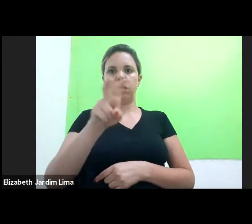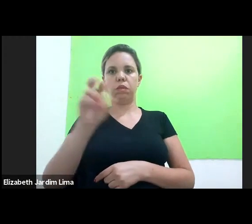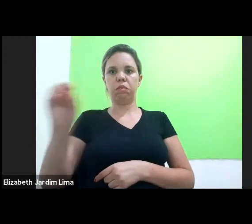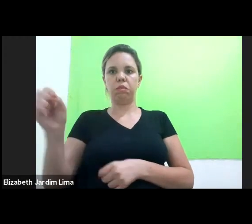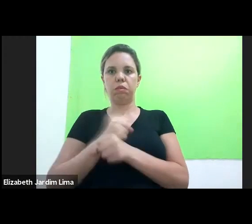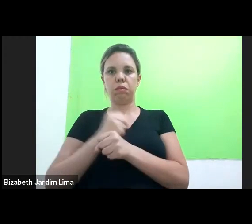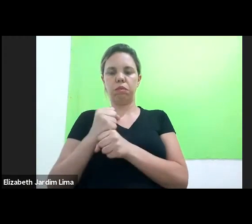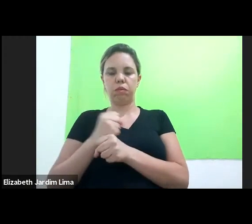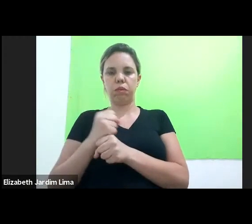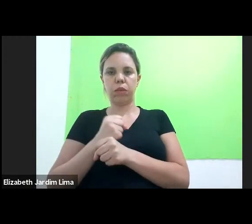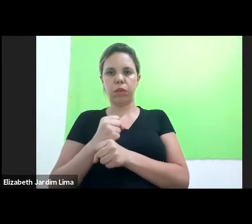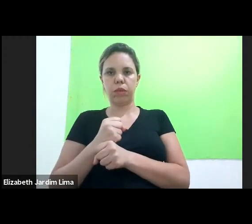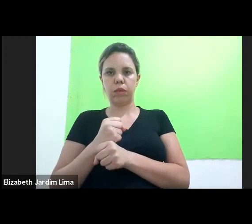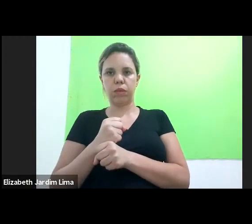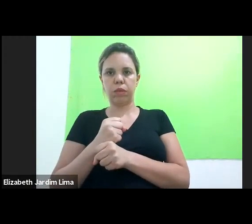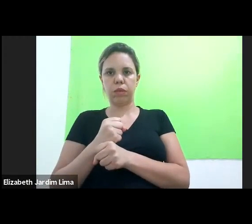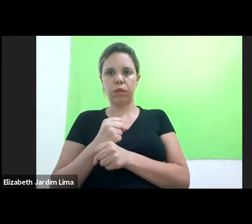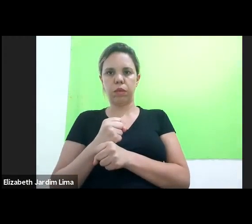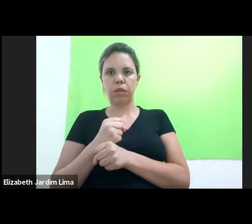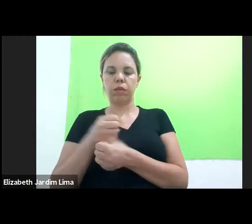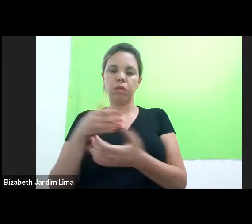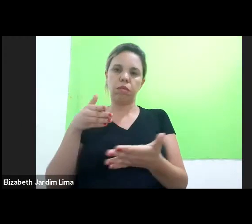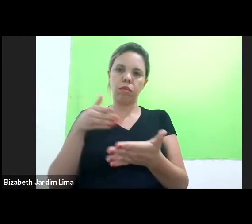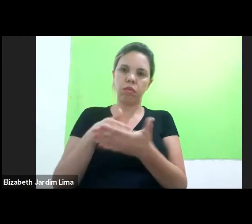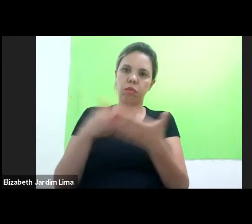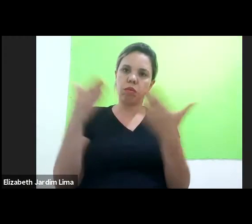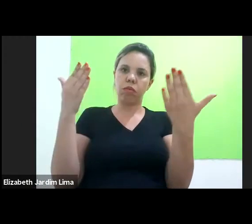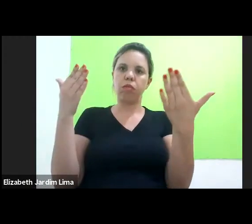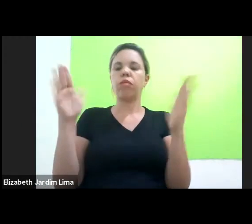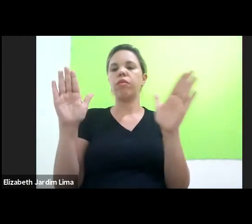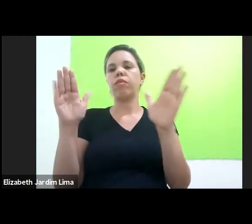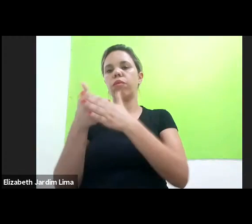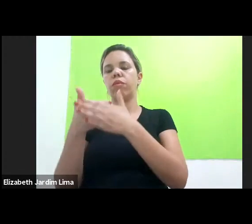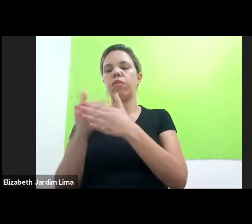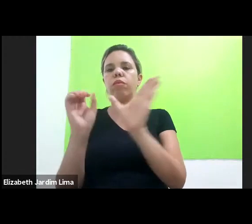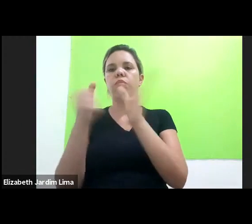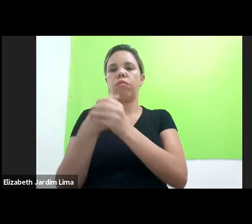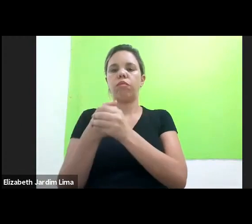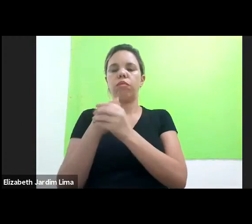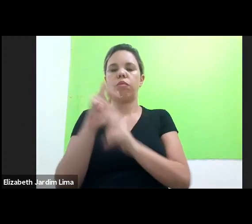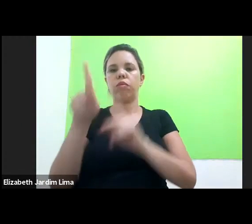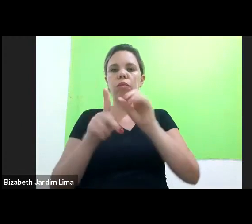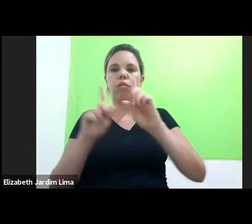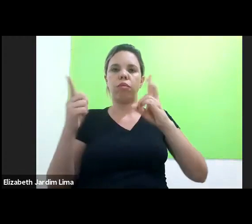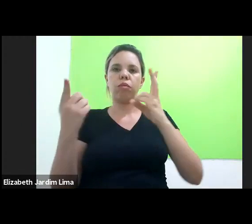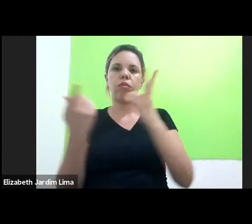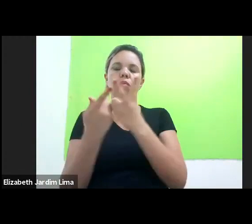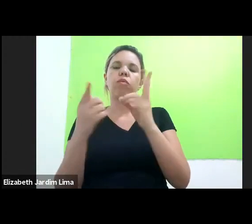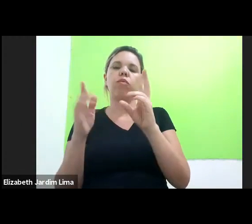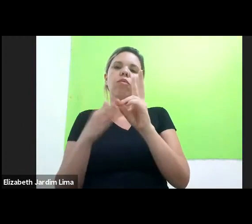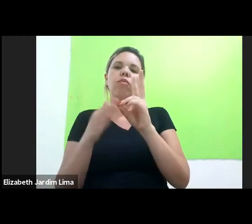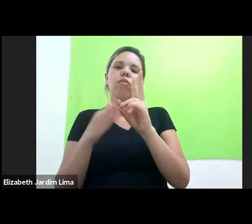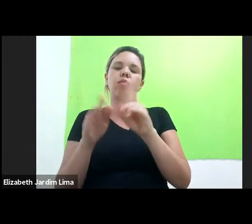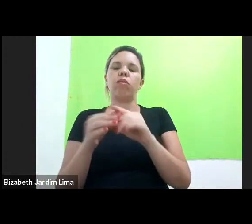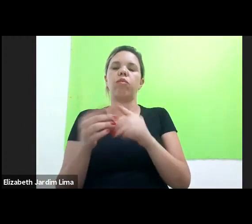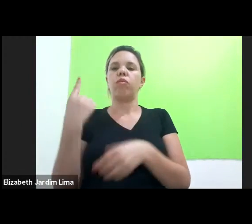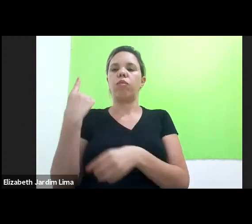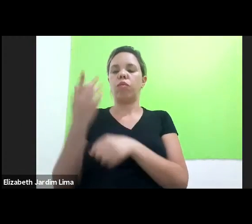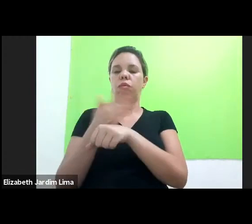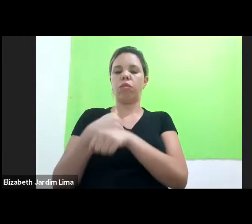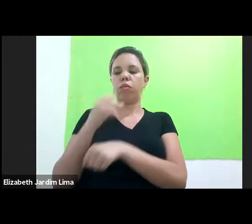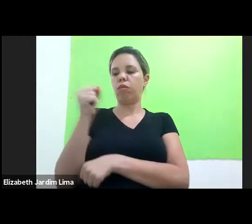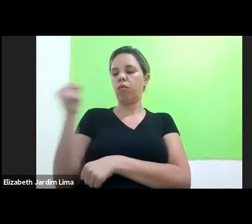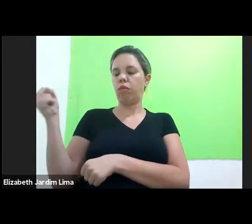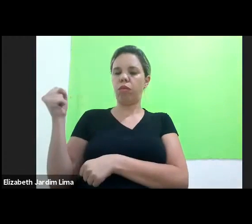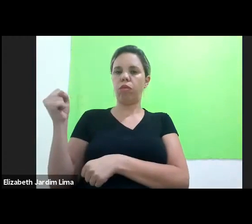de invisibilidade dos povos indígenas. Porque antes de 88, a tendência e a forma como o Estado brasileiro